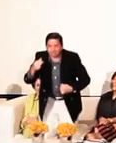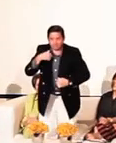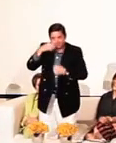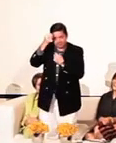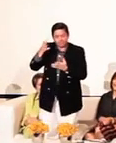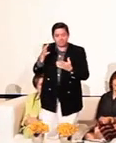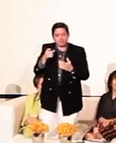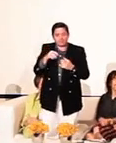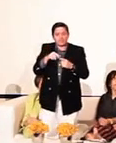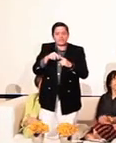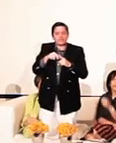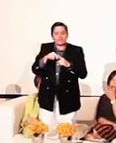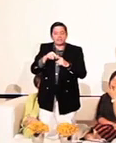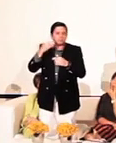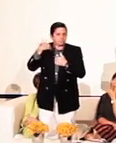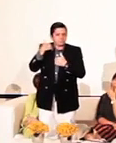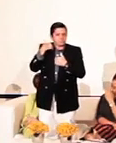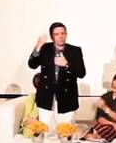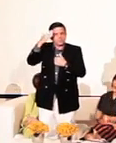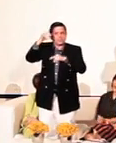¿quiere informar? ¿quiere informarle?